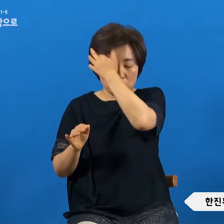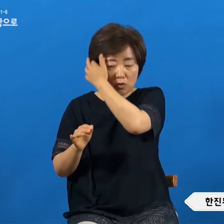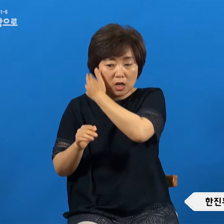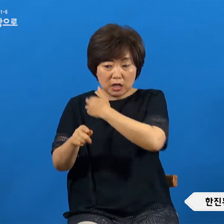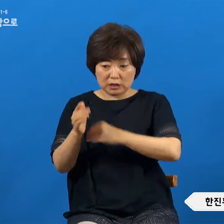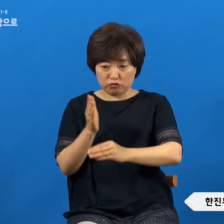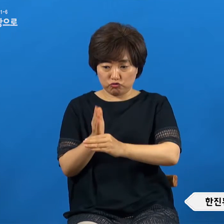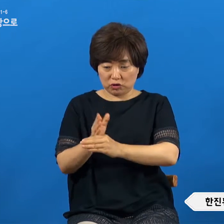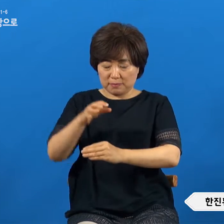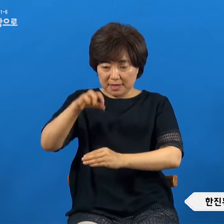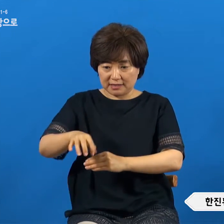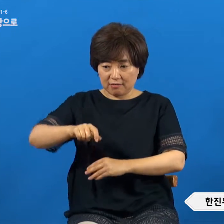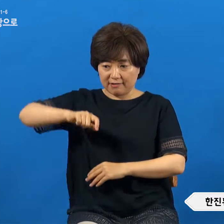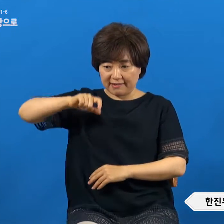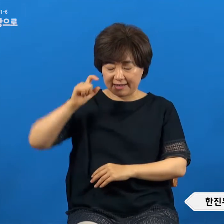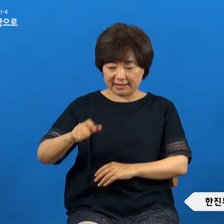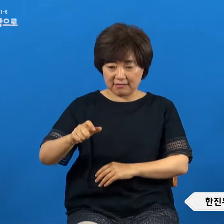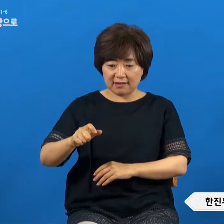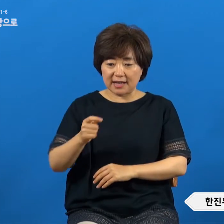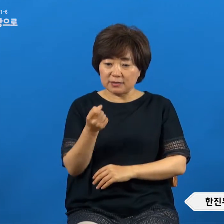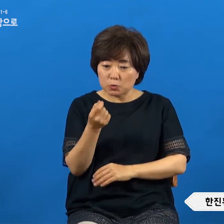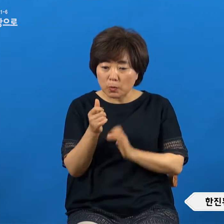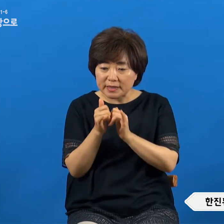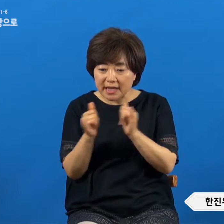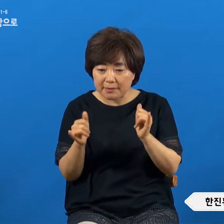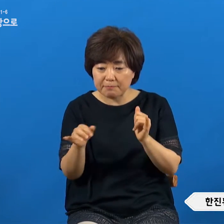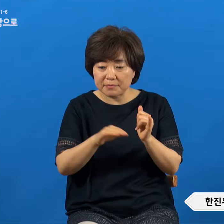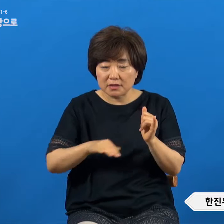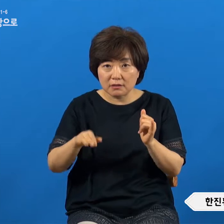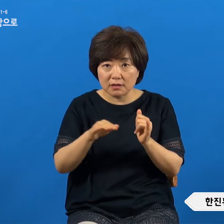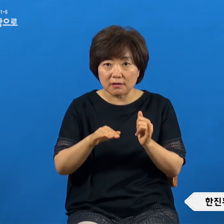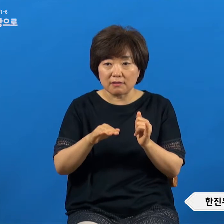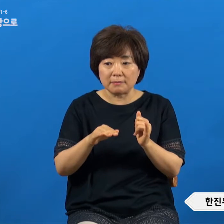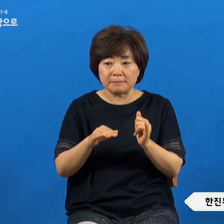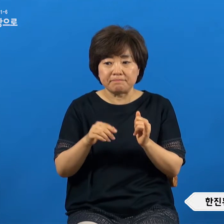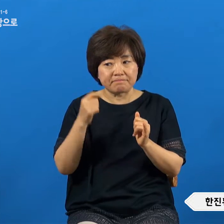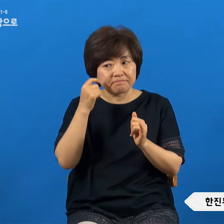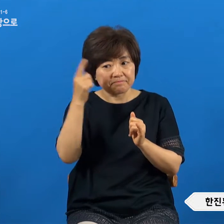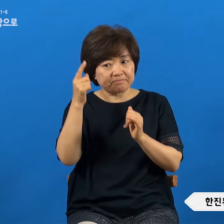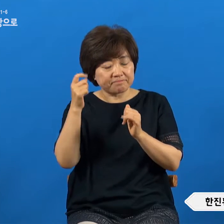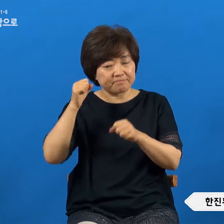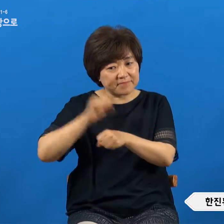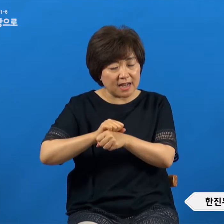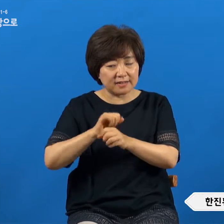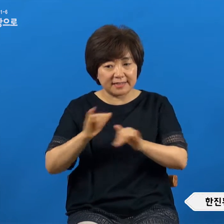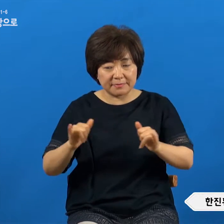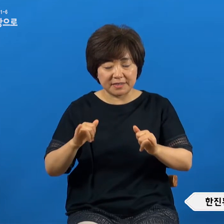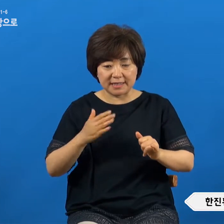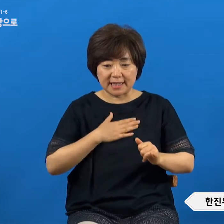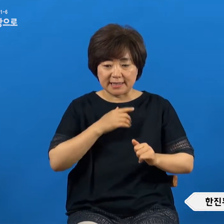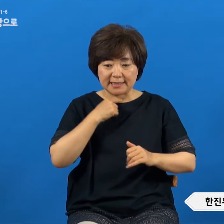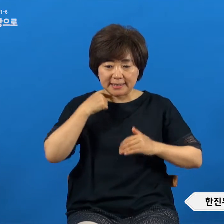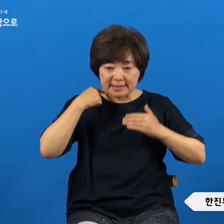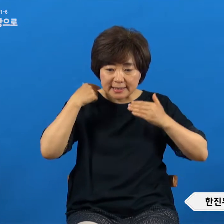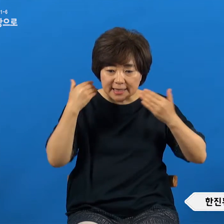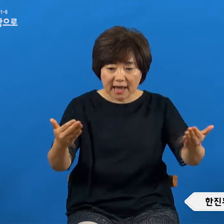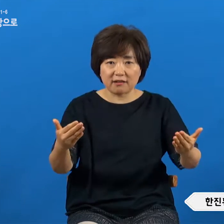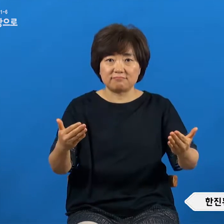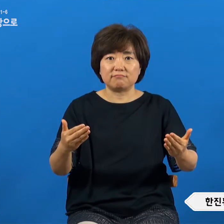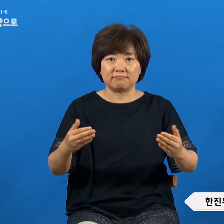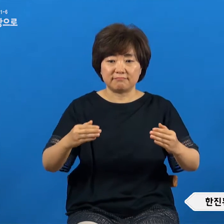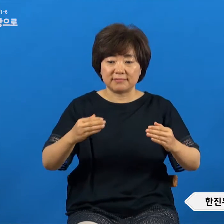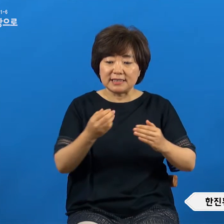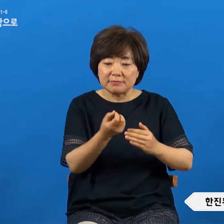중심부에서 이 강력한 소수의 세력, 창조적인 소수가 자신을 희생하고 헌신하는 것이